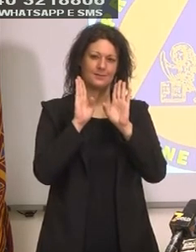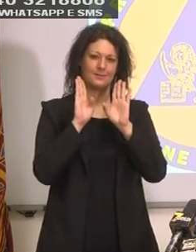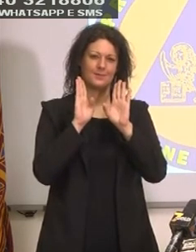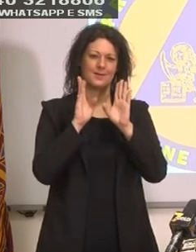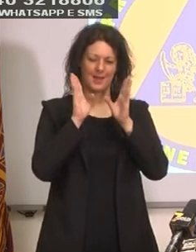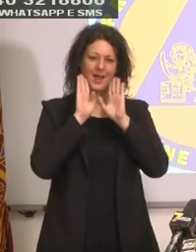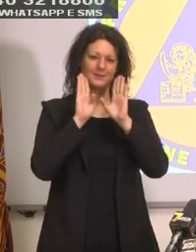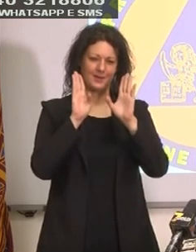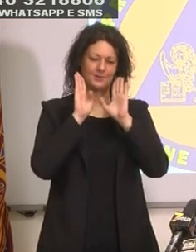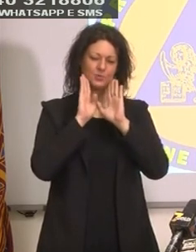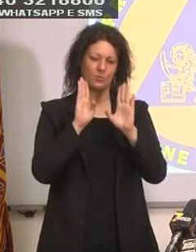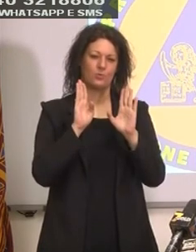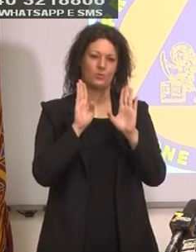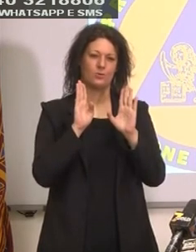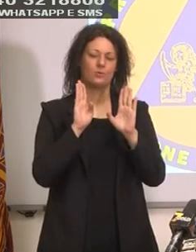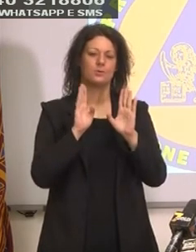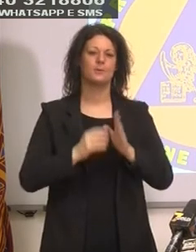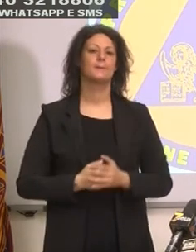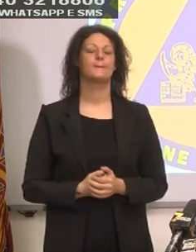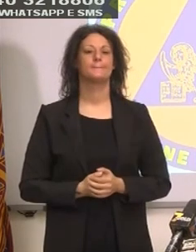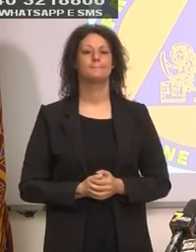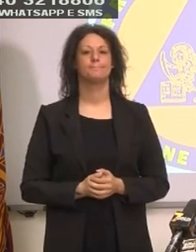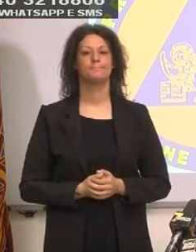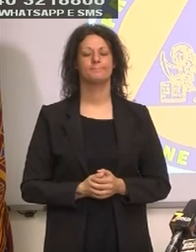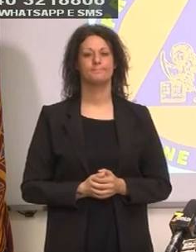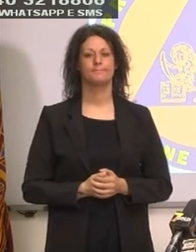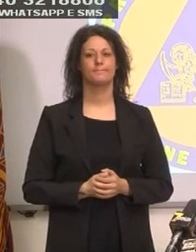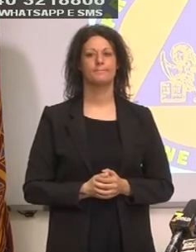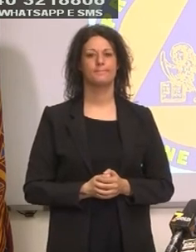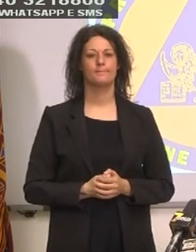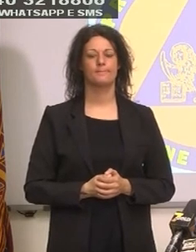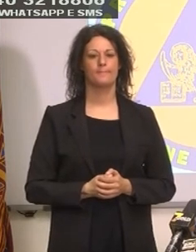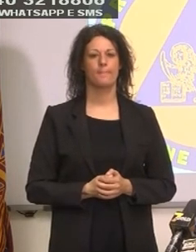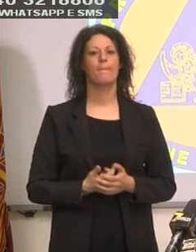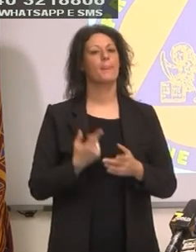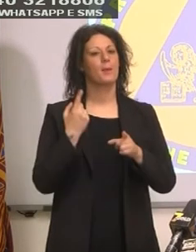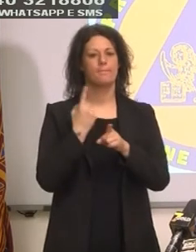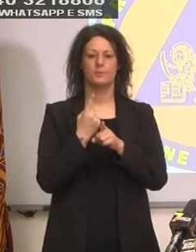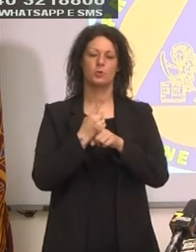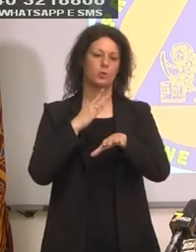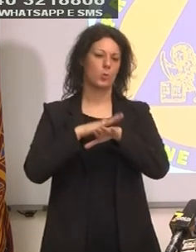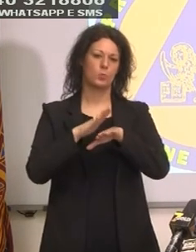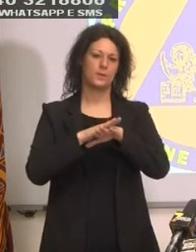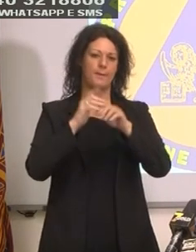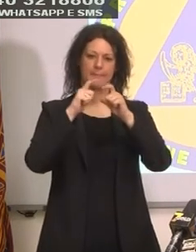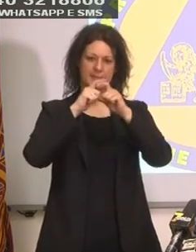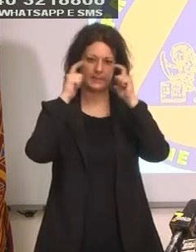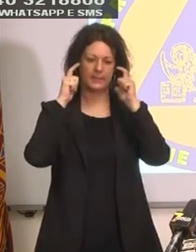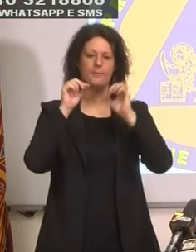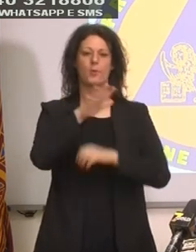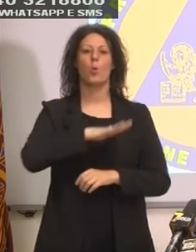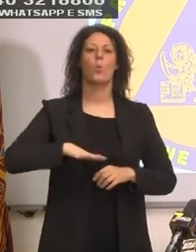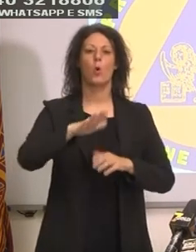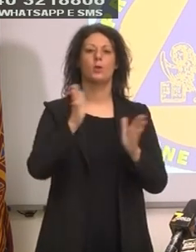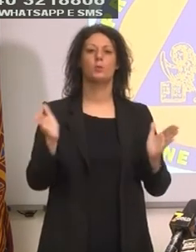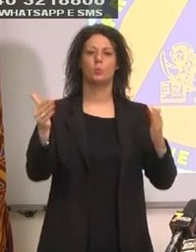alle direttive, occhio al fatto che bisogna assolutamente portare la mascherina nei luoghi chiusi e nei